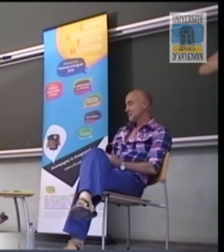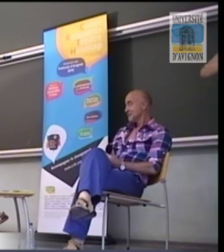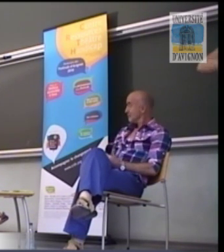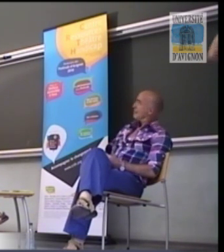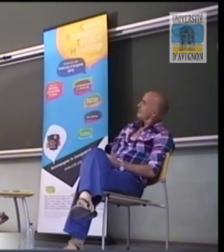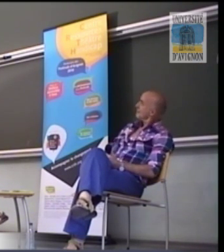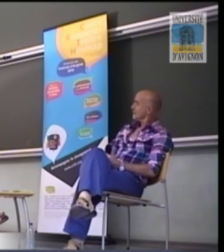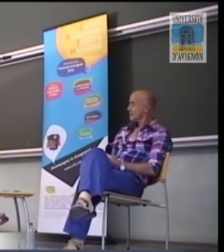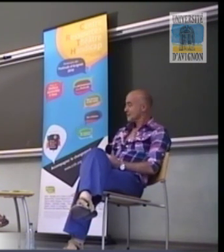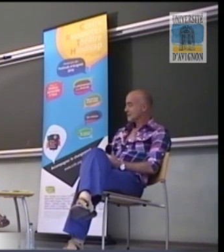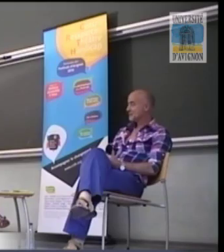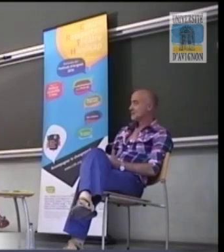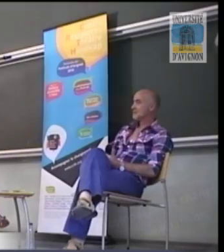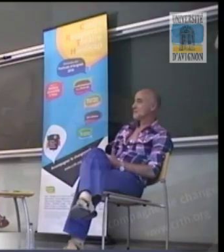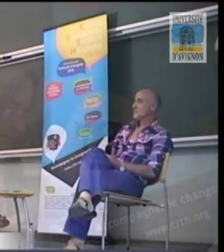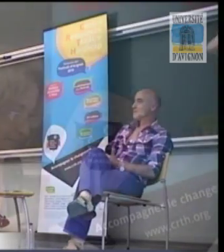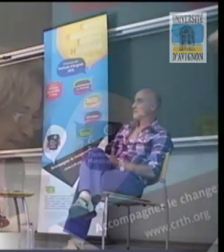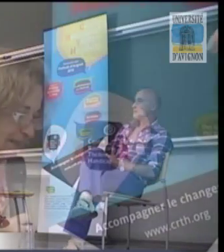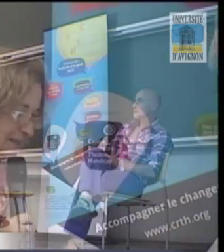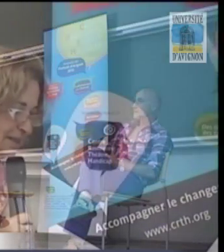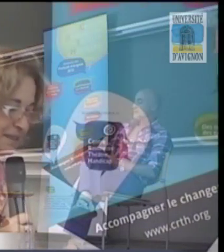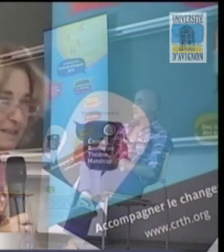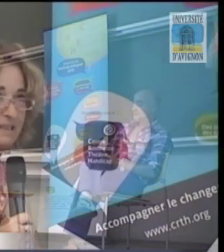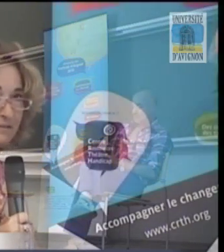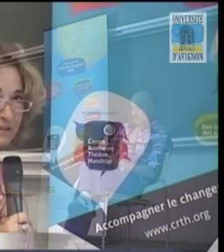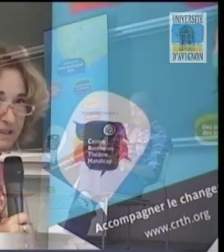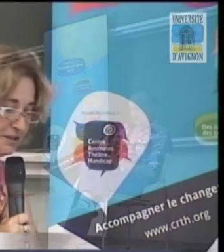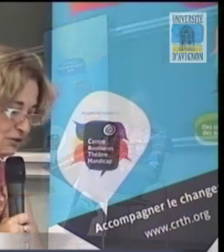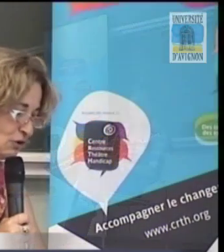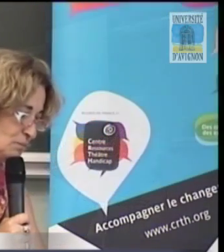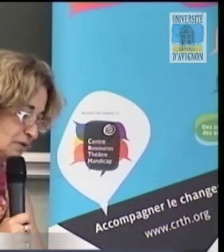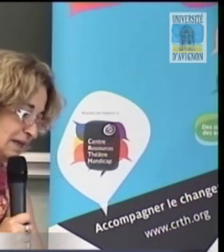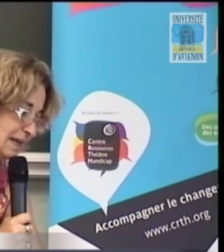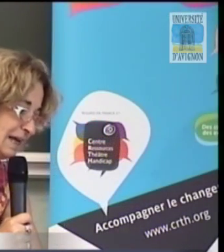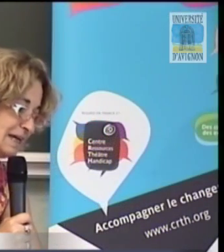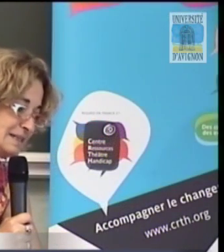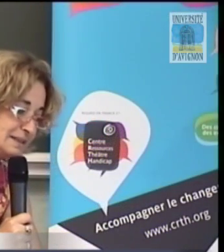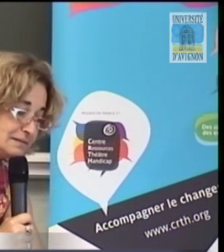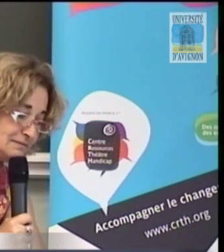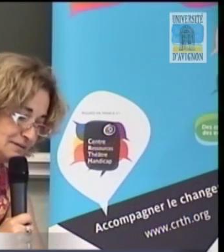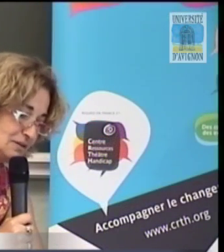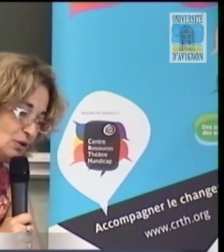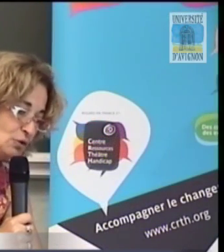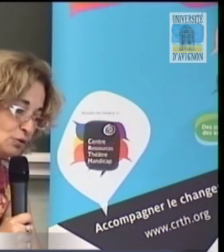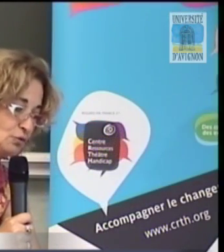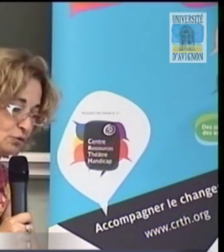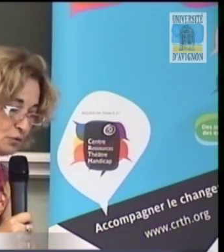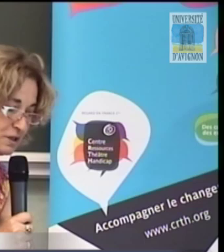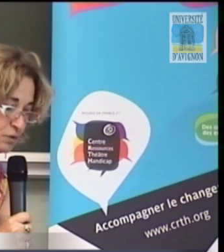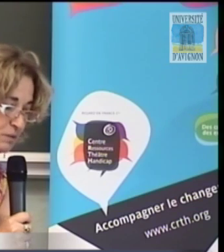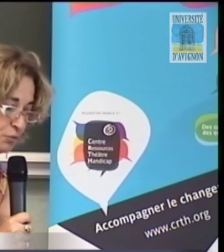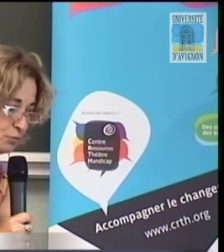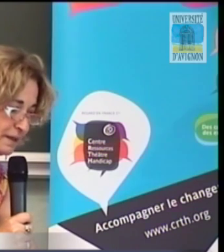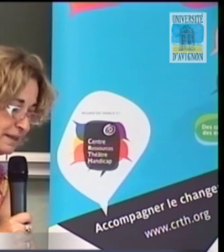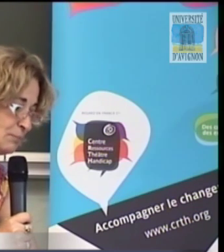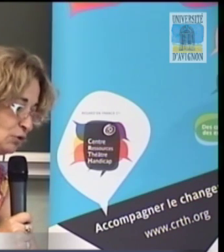ici, hein, qui est basé en région parisienne et qu'il définit comme un lien entre ceux qui